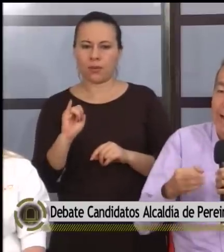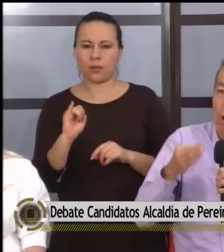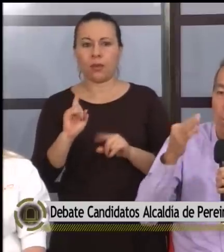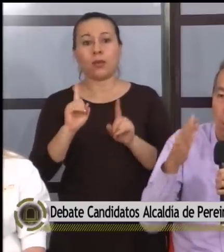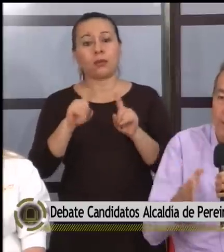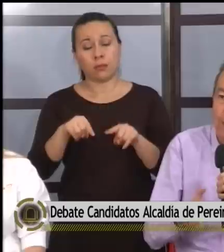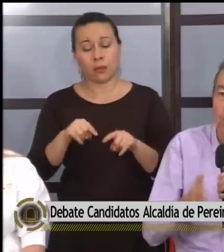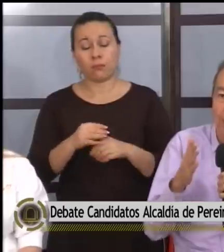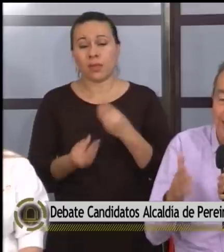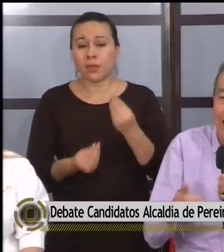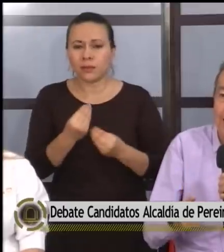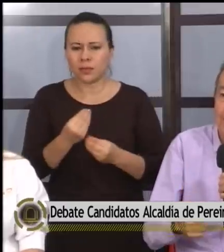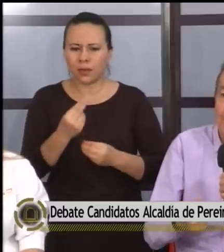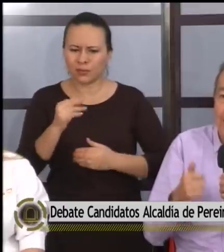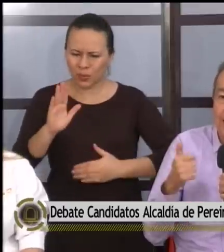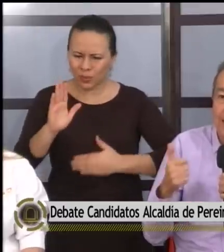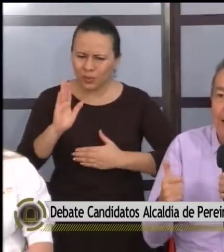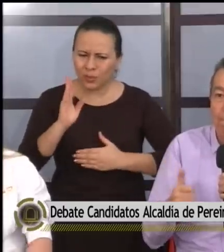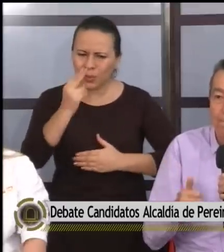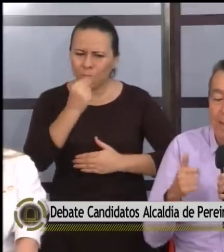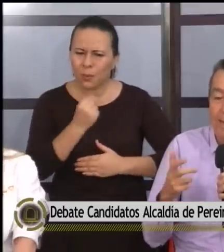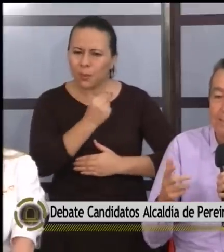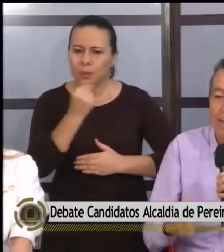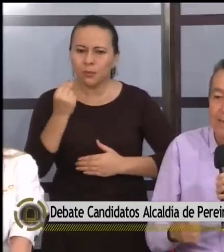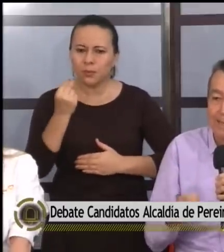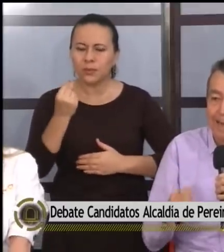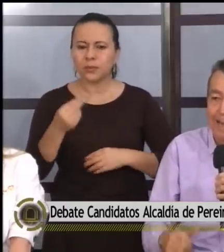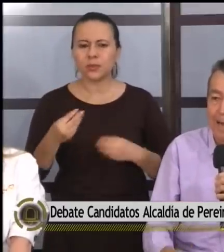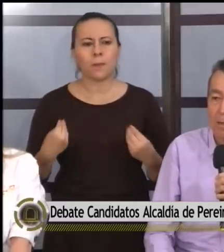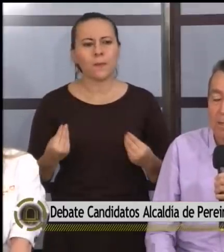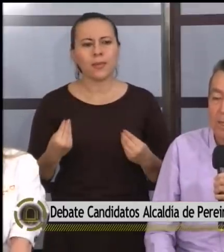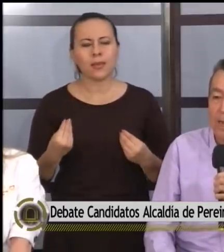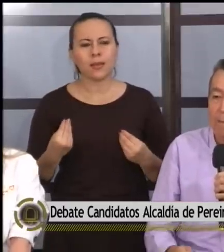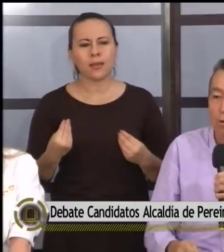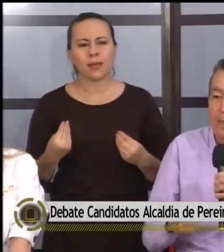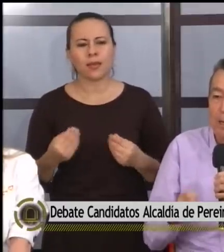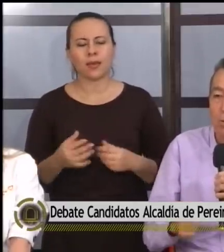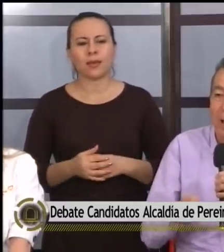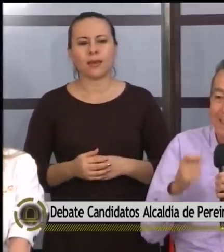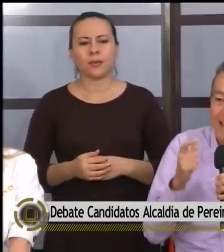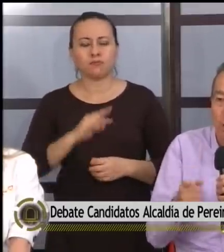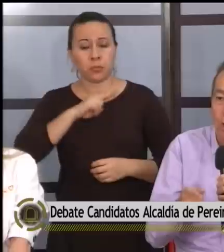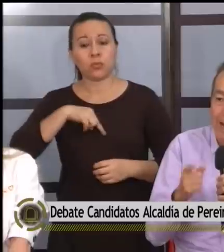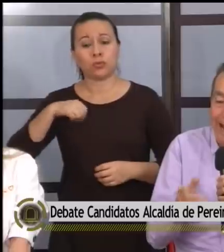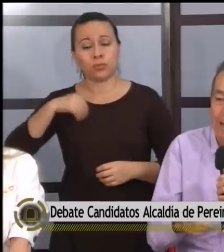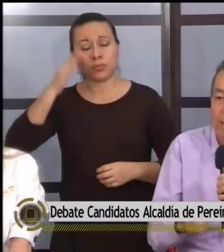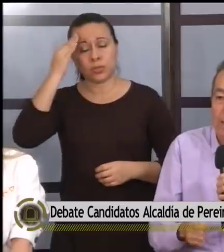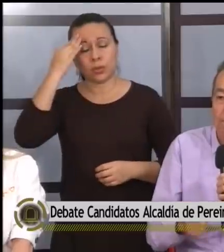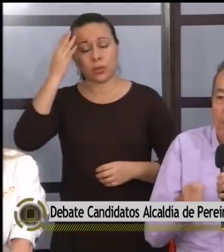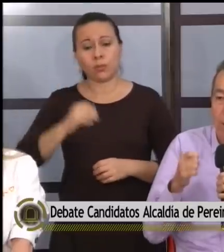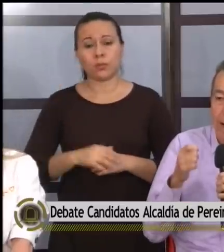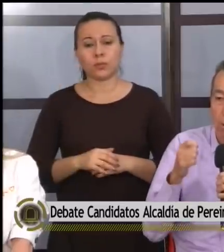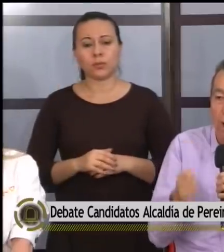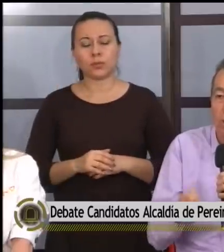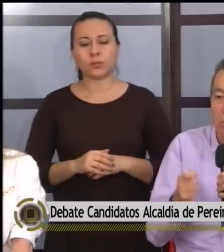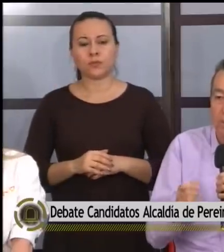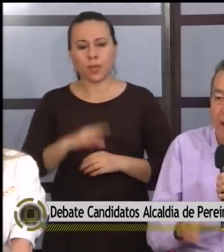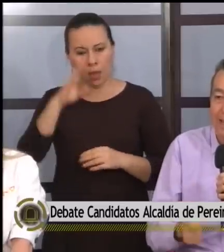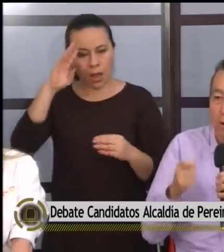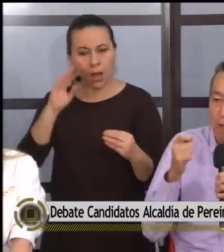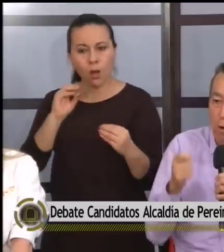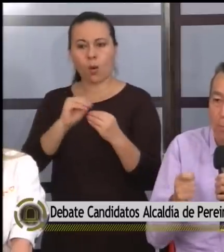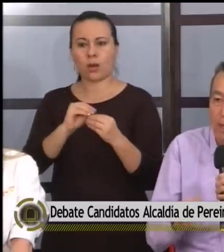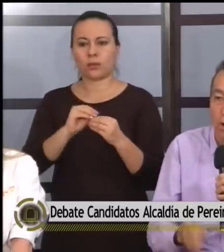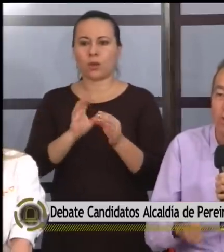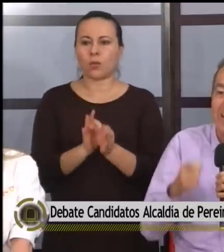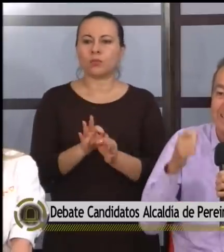vamos a comprometernos de verdad en esa tarea. Tenemos allí un mandato legal de un acuerdo municipal